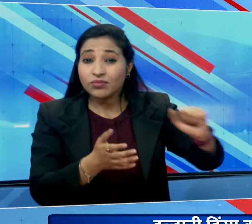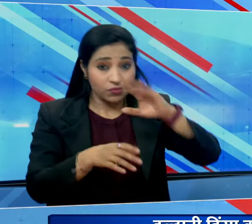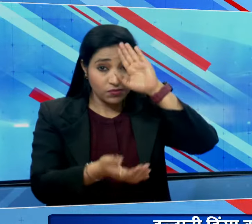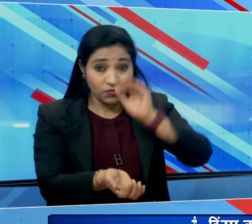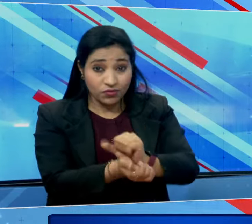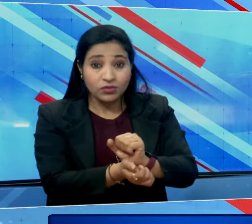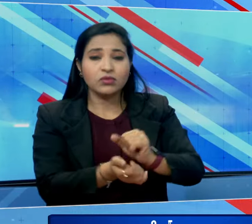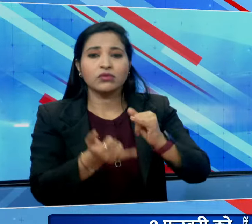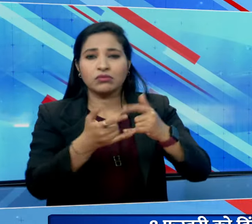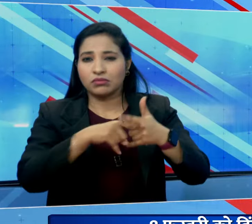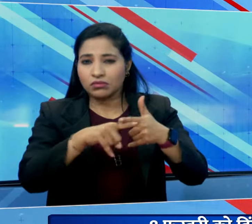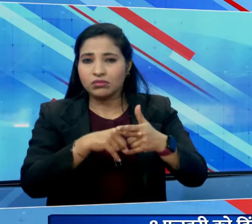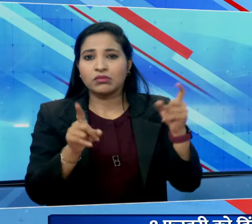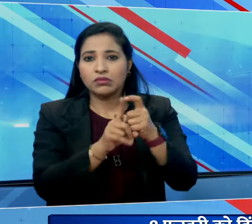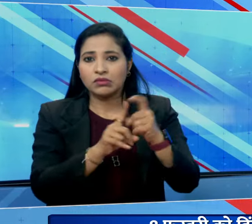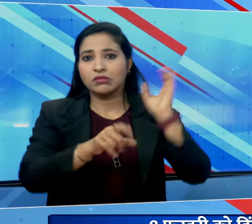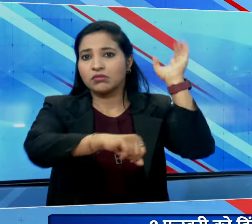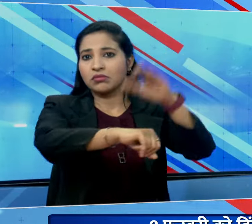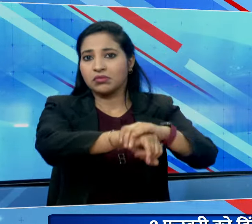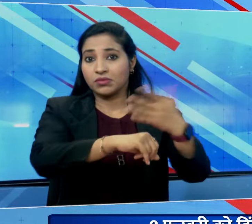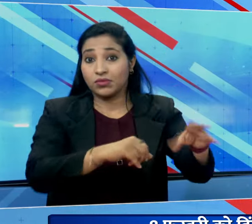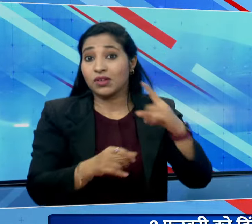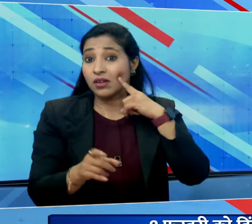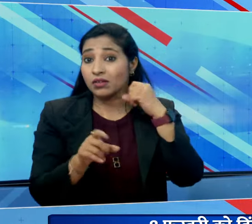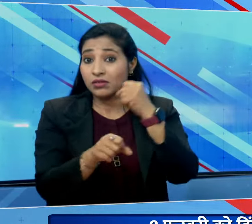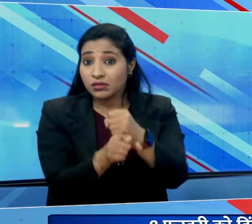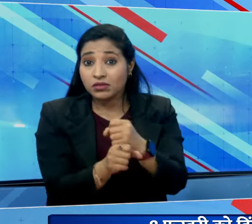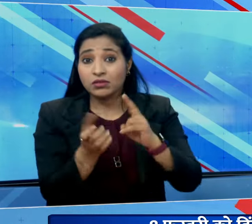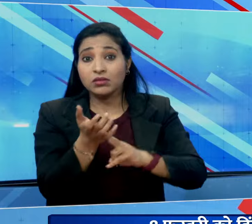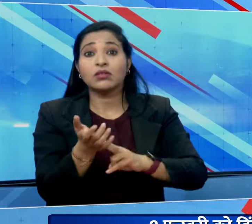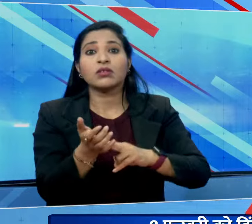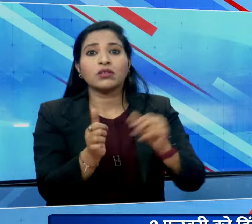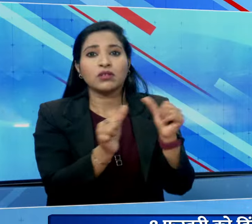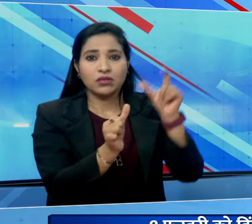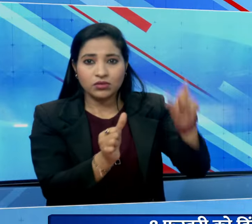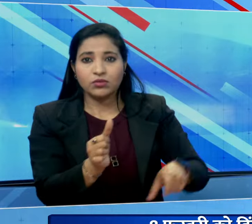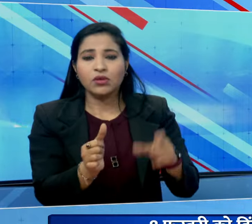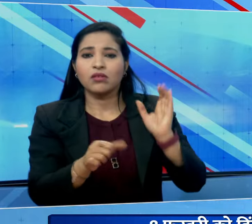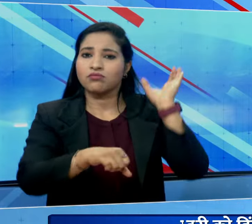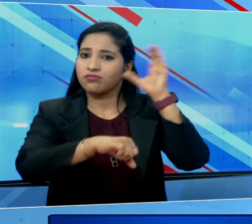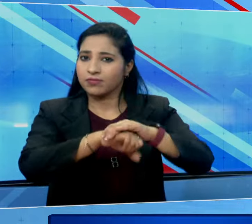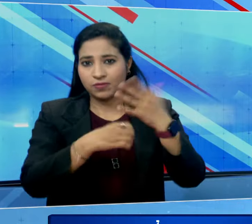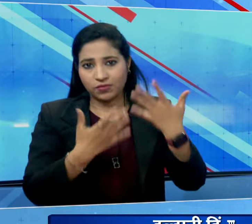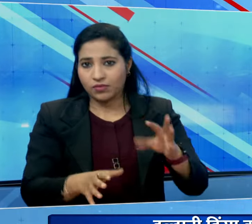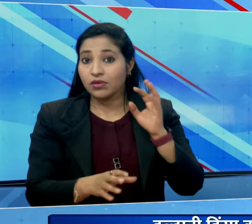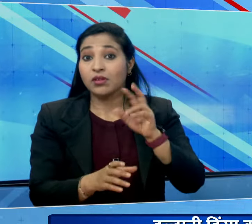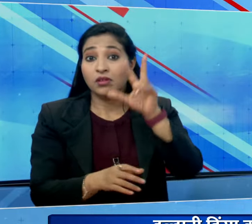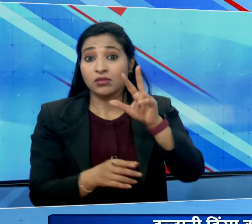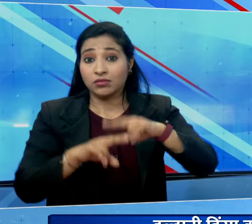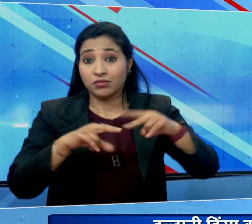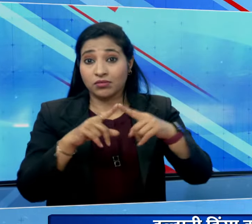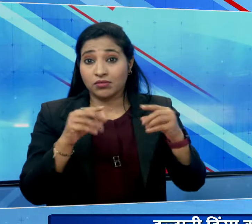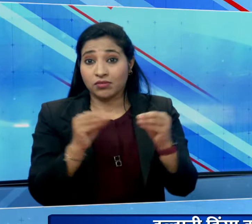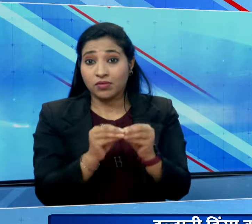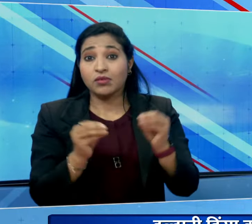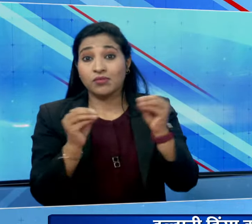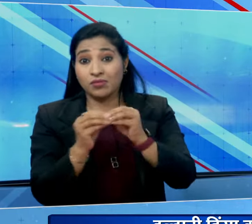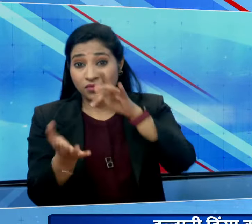से गिरफ्तार कर लिया है आईजी नीलेश आनंद भरने ने अब्दुल मलिक की गिरफ्तारी की पुष्टि की है 8 फरवरी को बनभूलपुरा